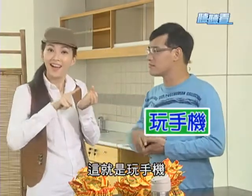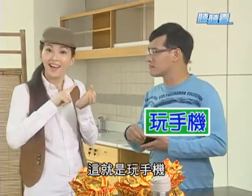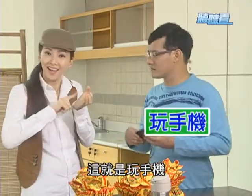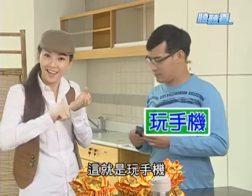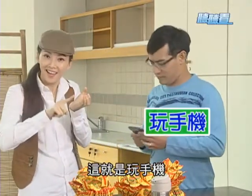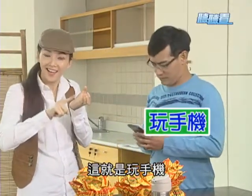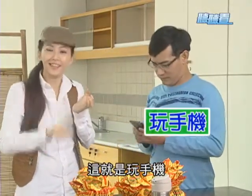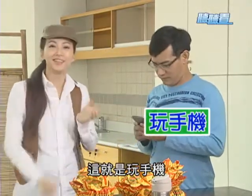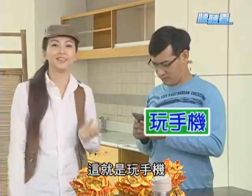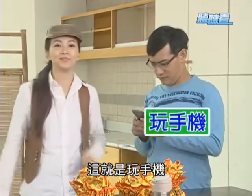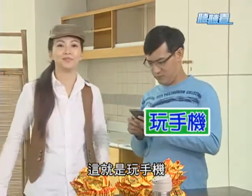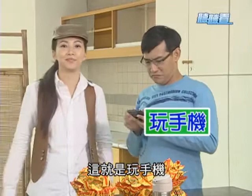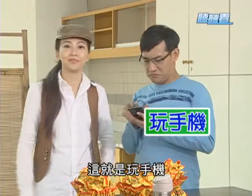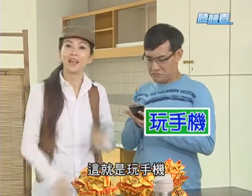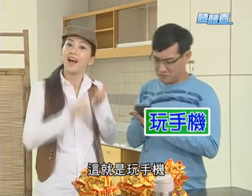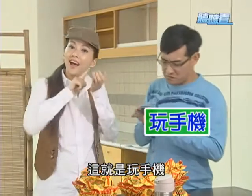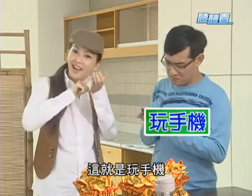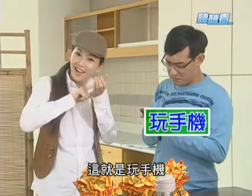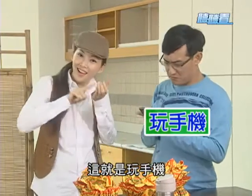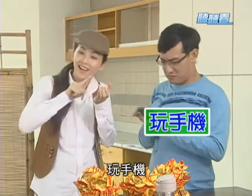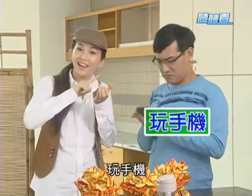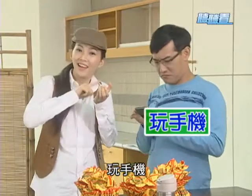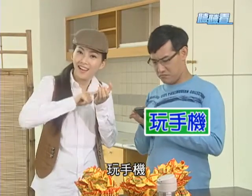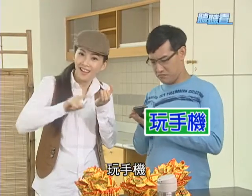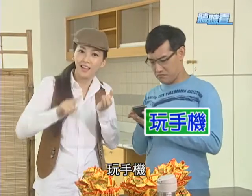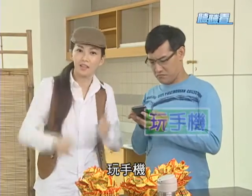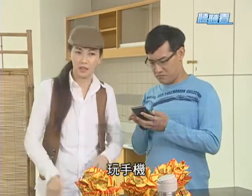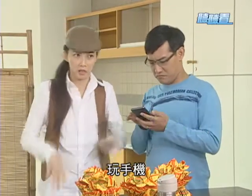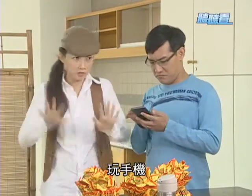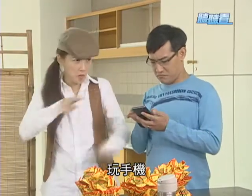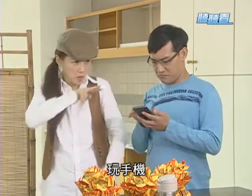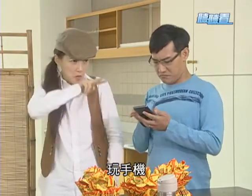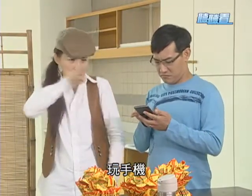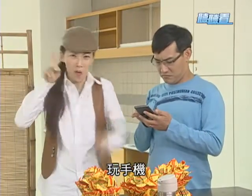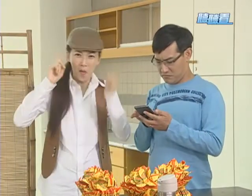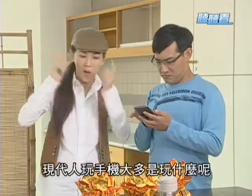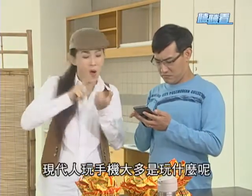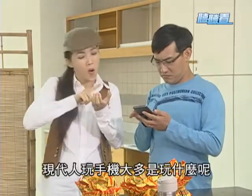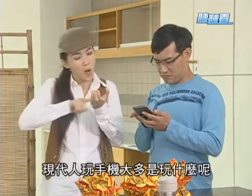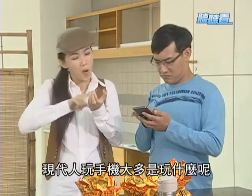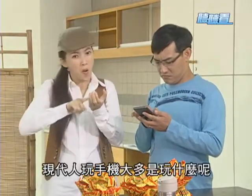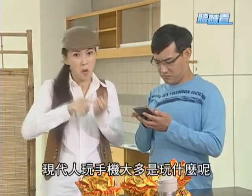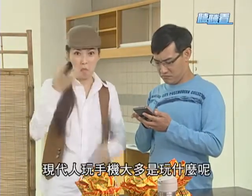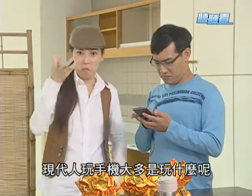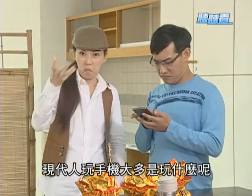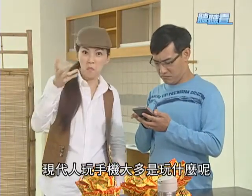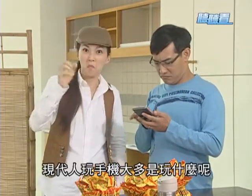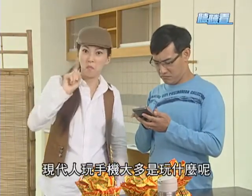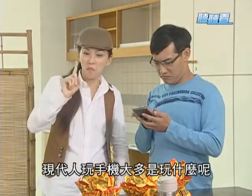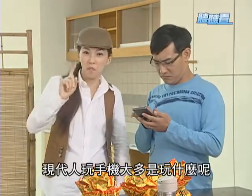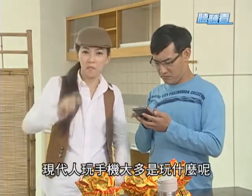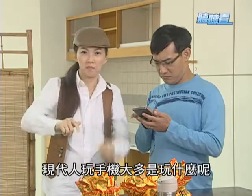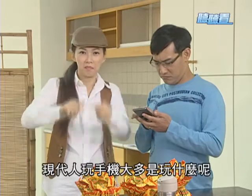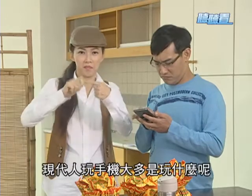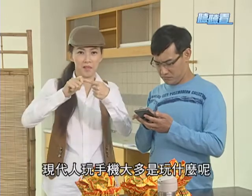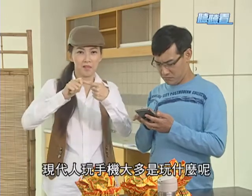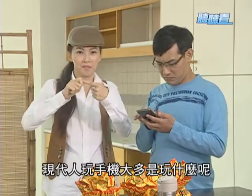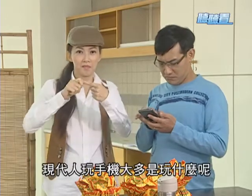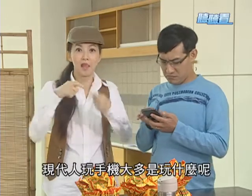玩手机，玩手机。现代人啊，玩手机大多是玩什么呢？第